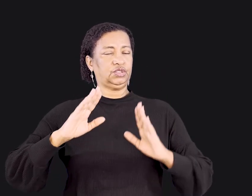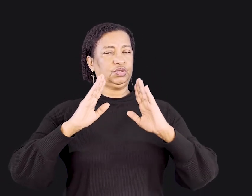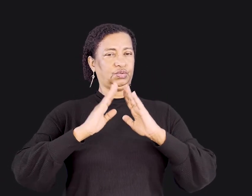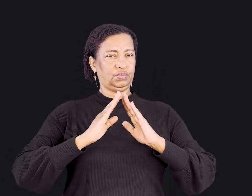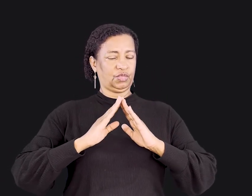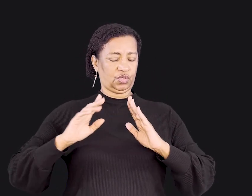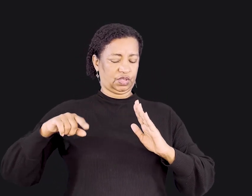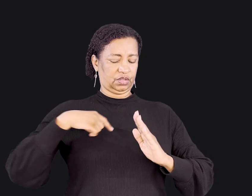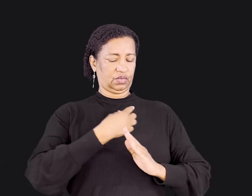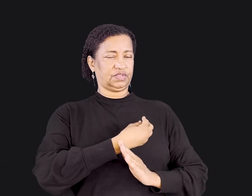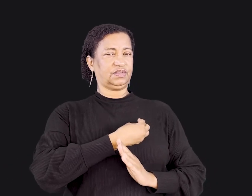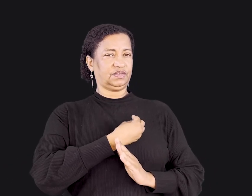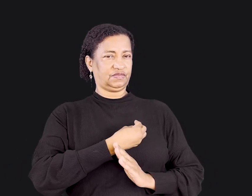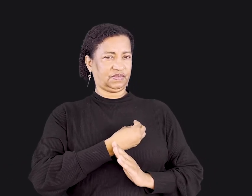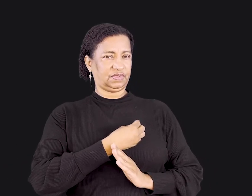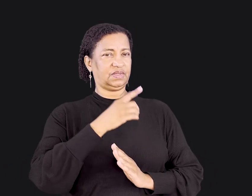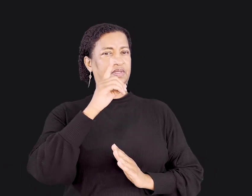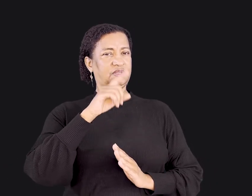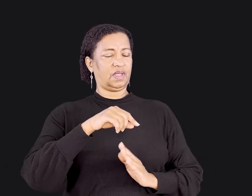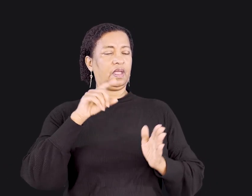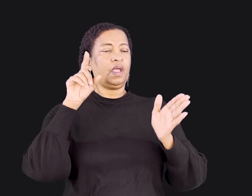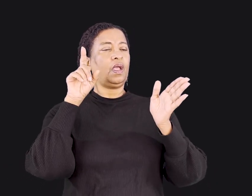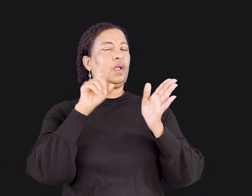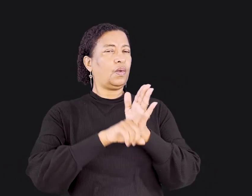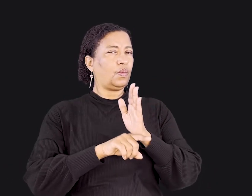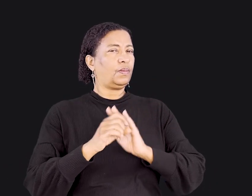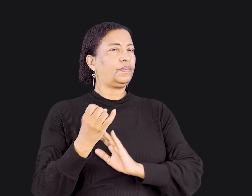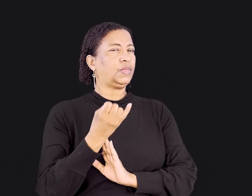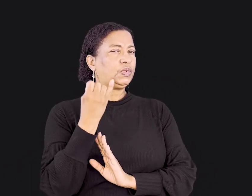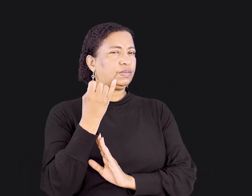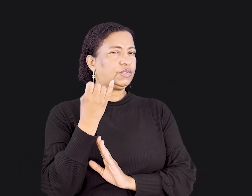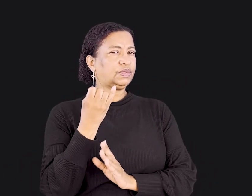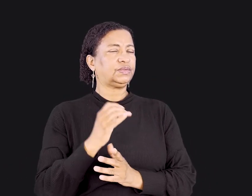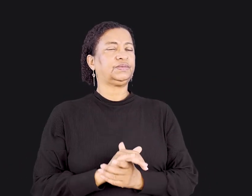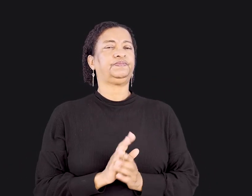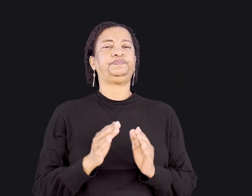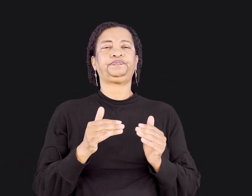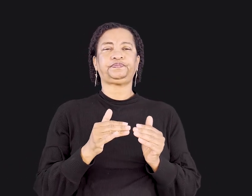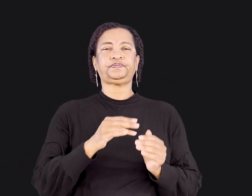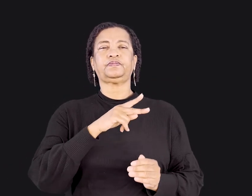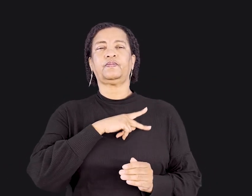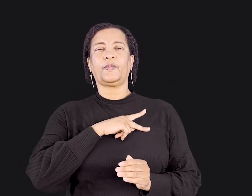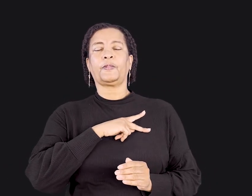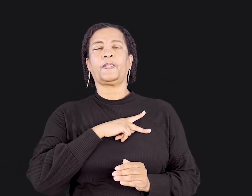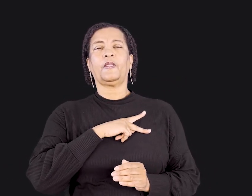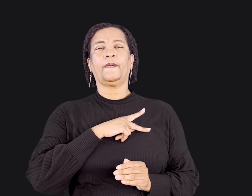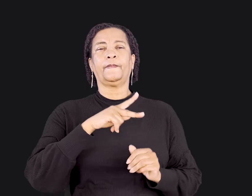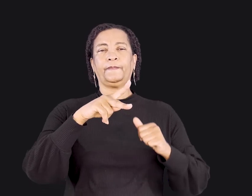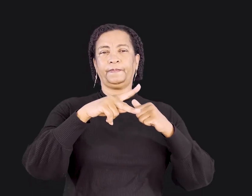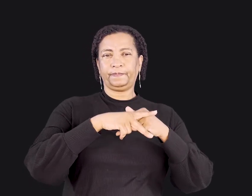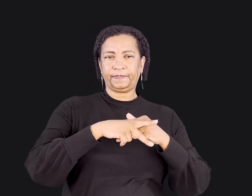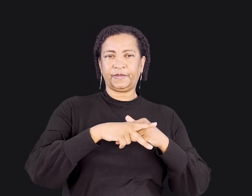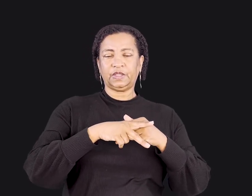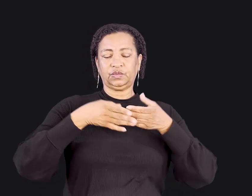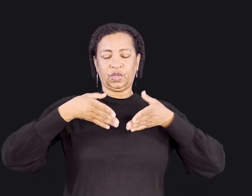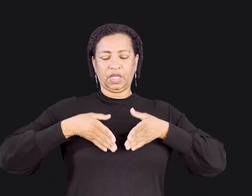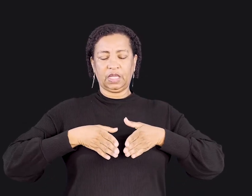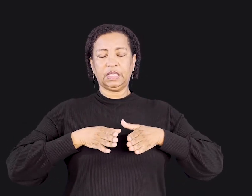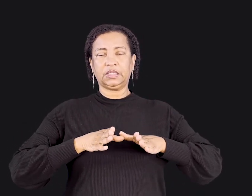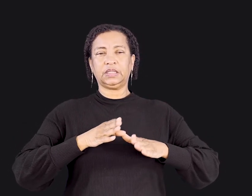em nossas vidas? Essa é uma pergunta muito importante. De acordo com Pedro e com Paulo, Cristo nasce em nós. Temos à sua